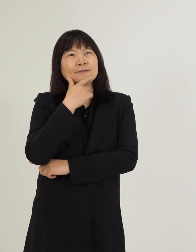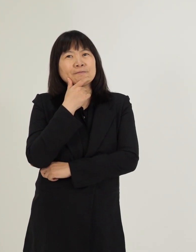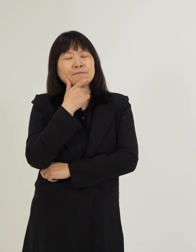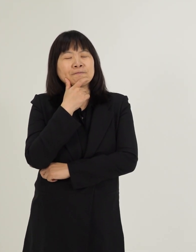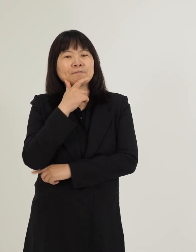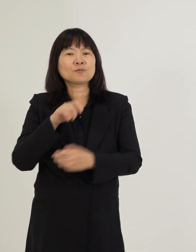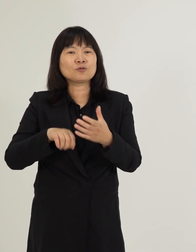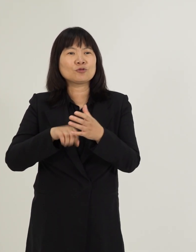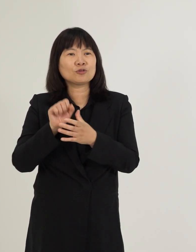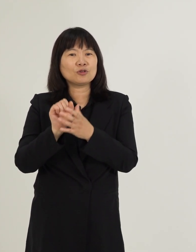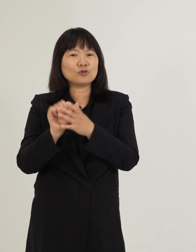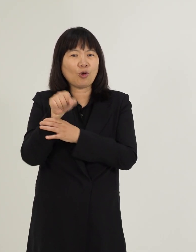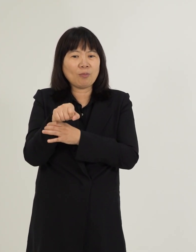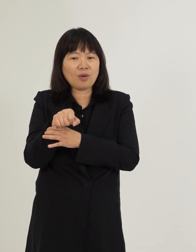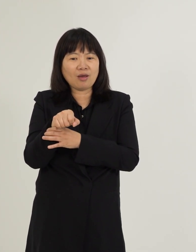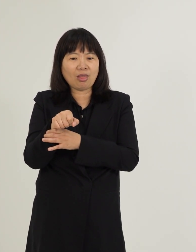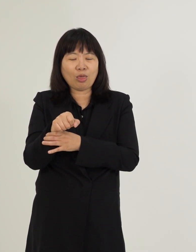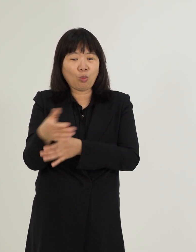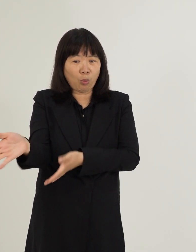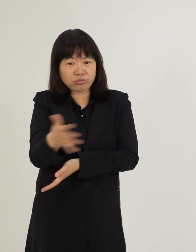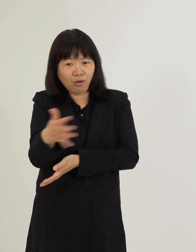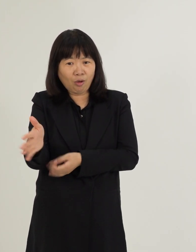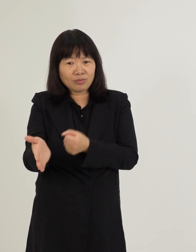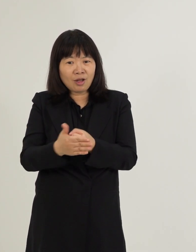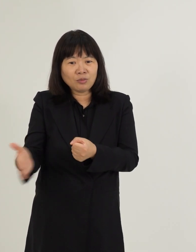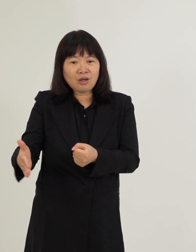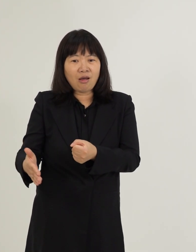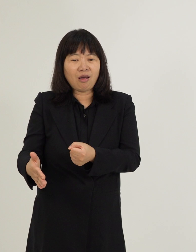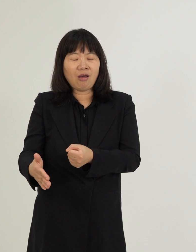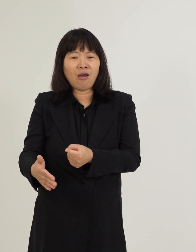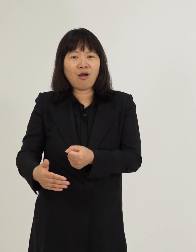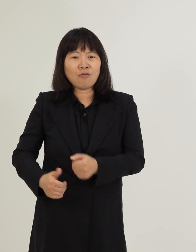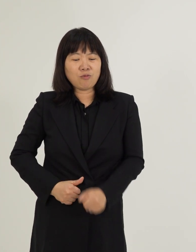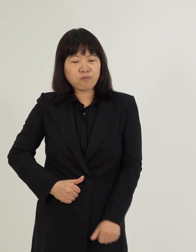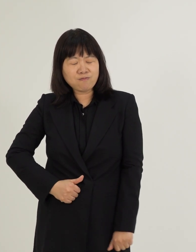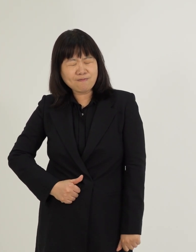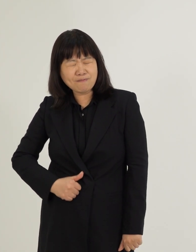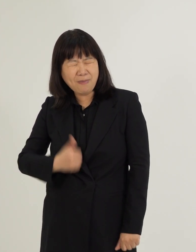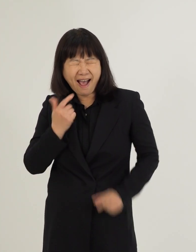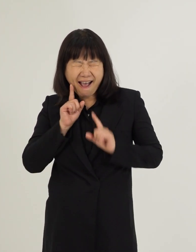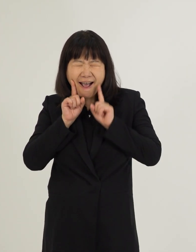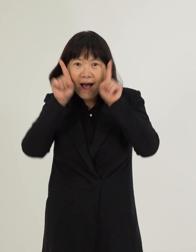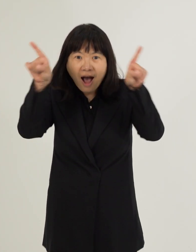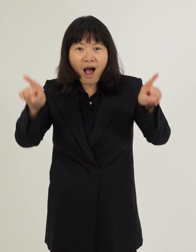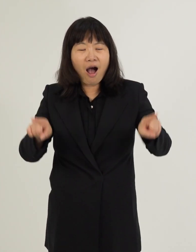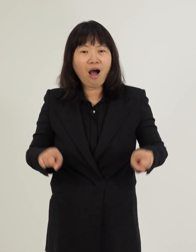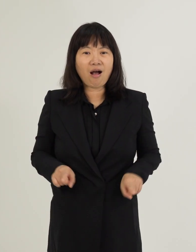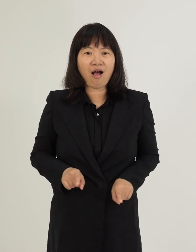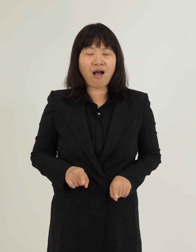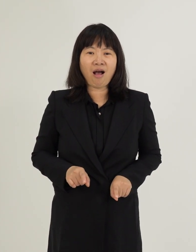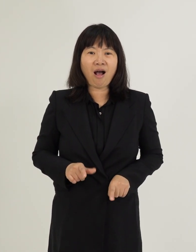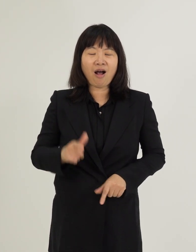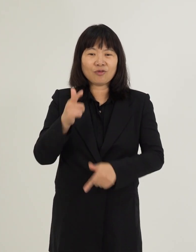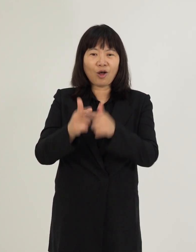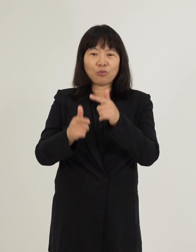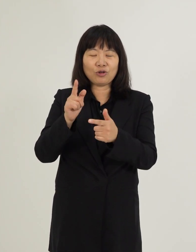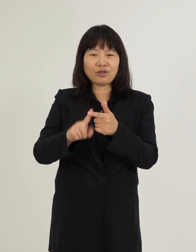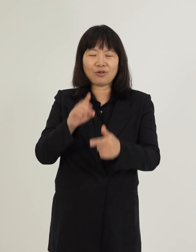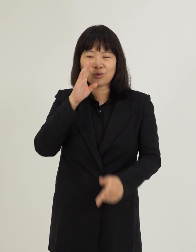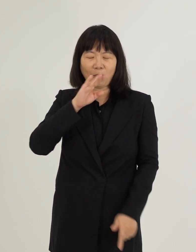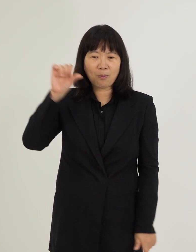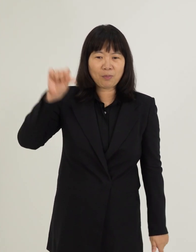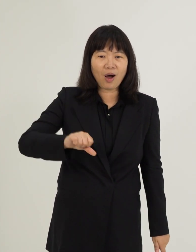없다고 해서 그 정도 분노까지 터뜨리면서 무화과 나무를 저주할 것까지 있나? 이게